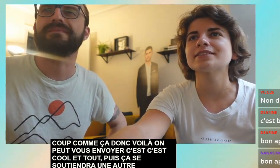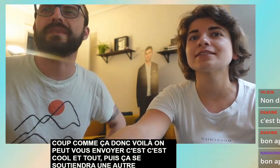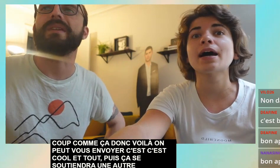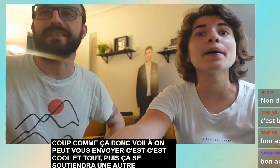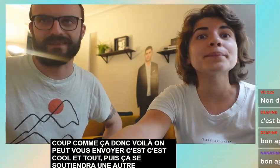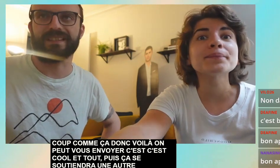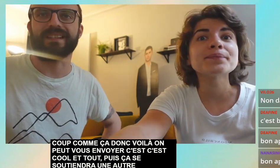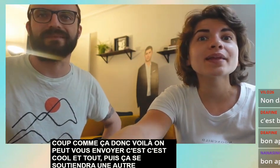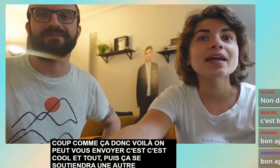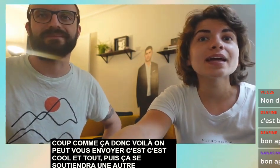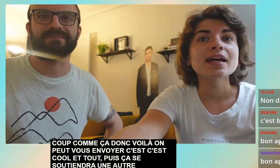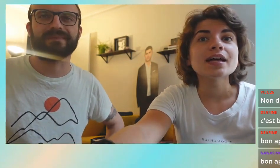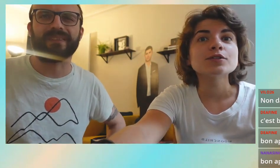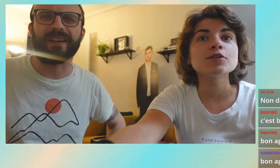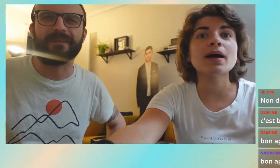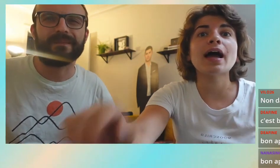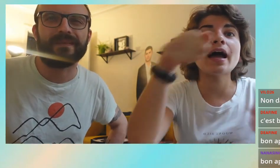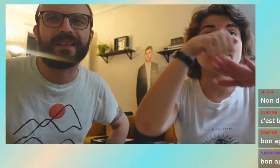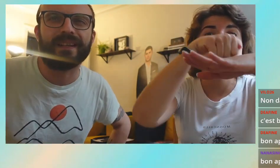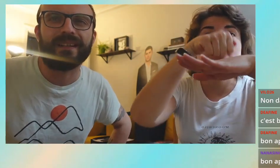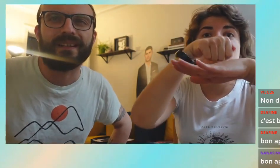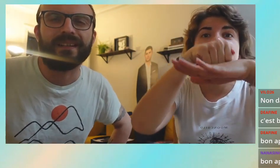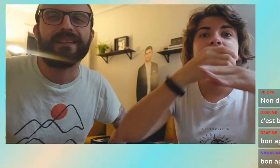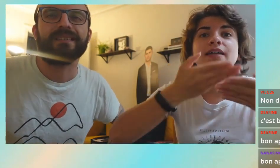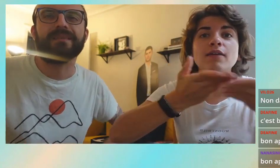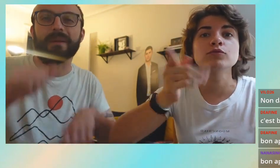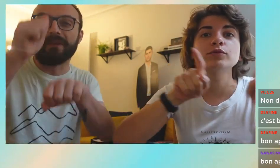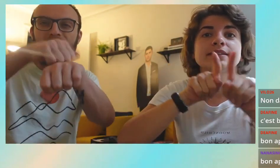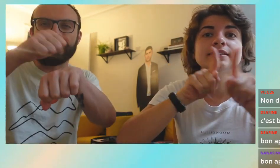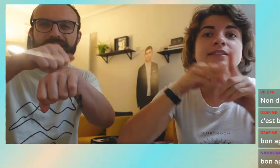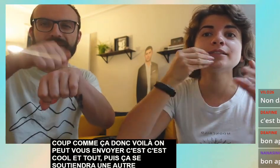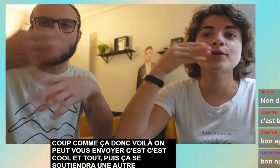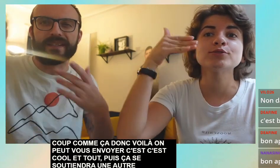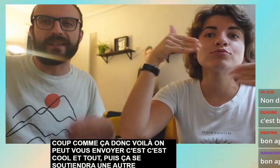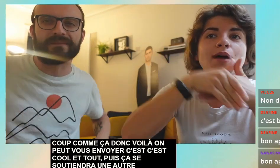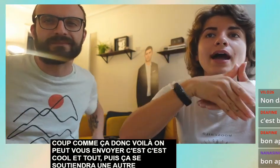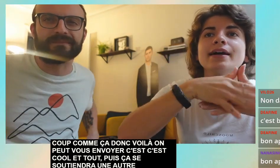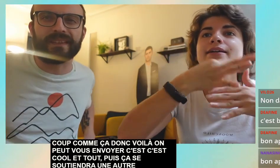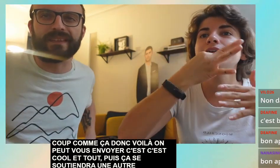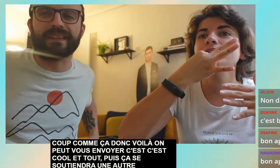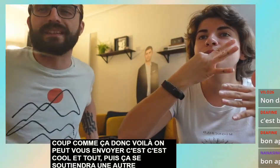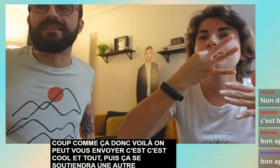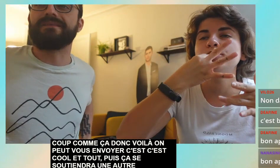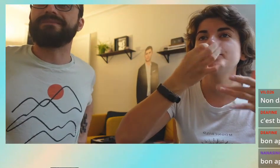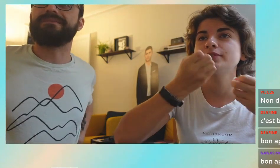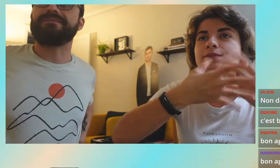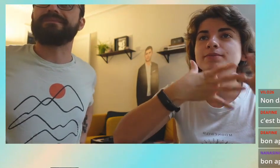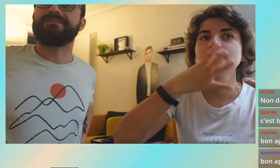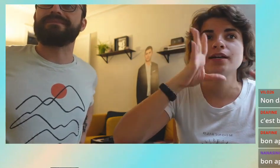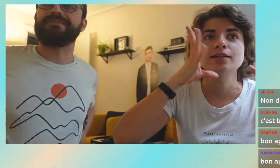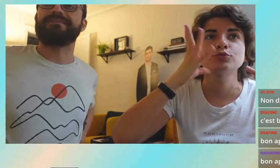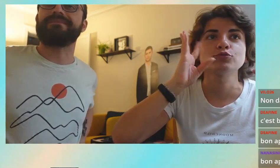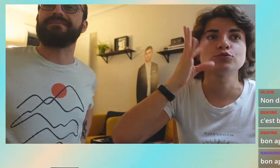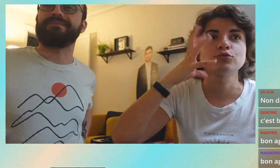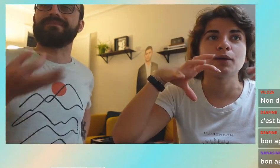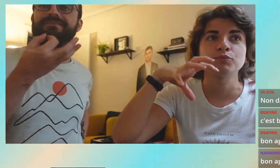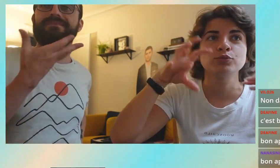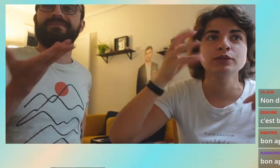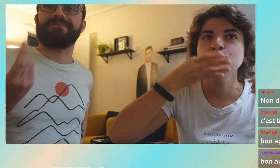C'est ça? C'est ça. Eh ben, bon appétit à vous Ben, bon aussi. appétit Bonne aussi, hein. soirée. Merci. Profitez bien de la pluie, du